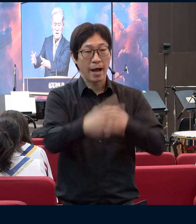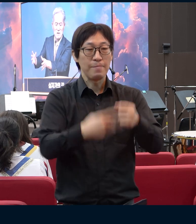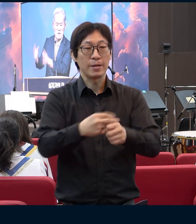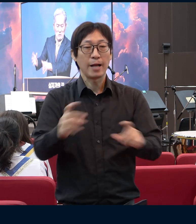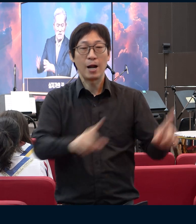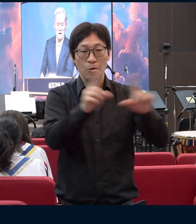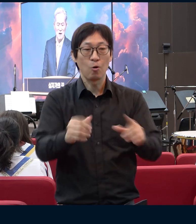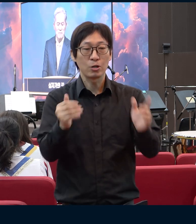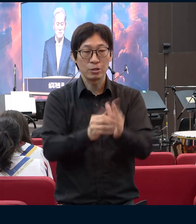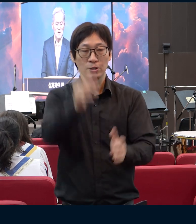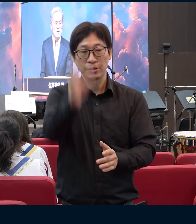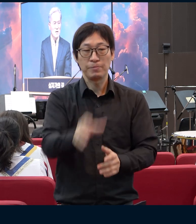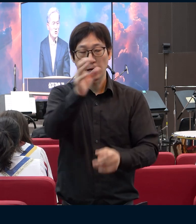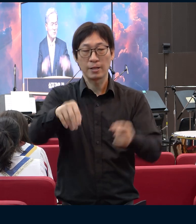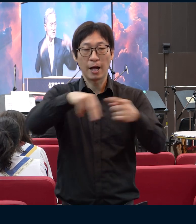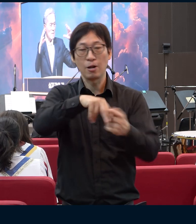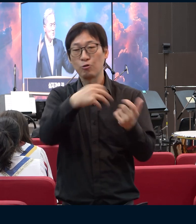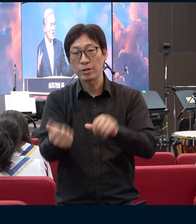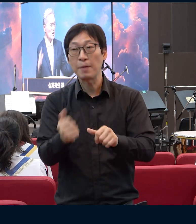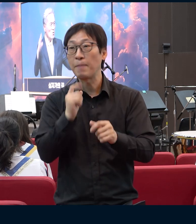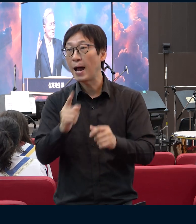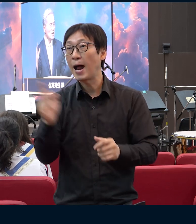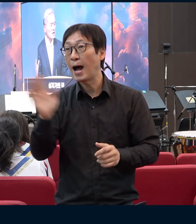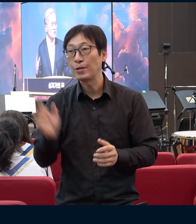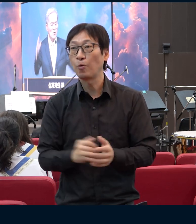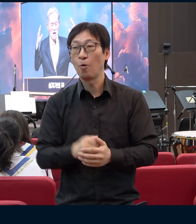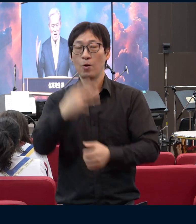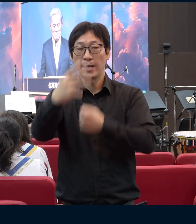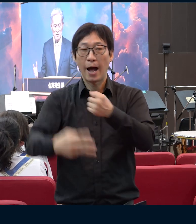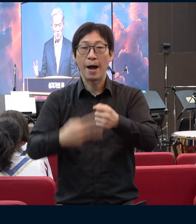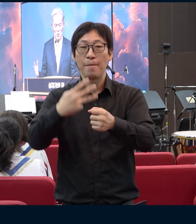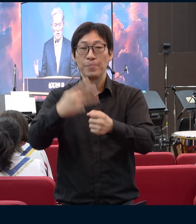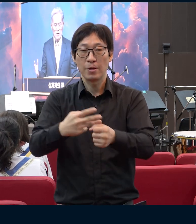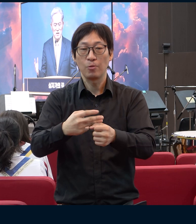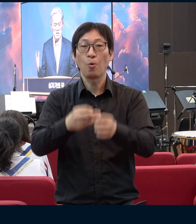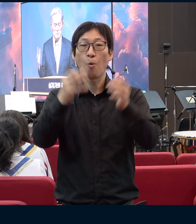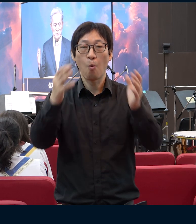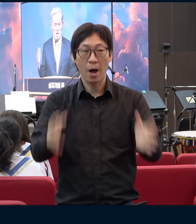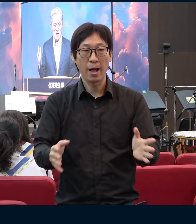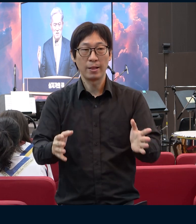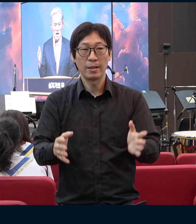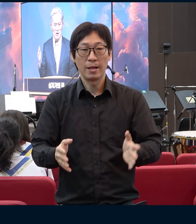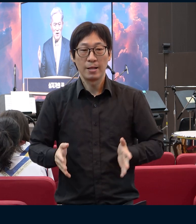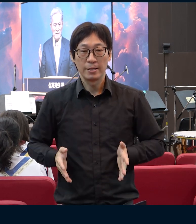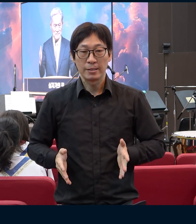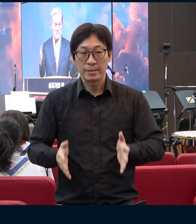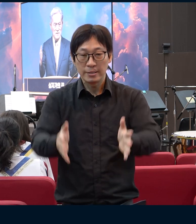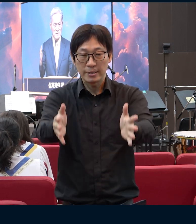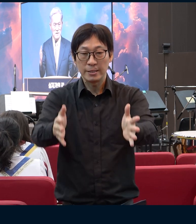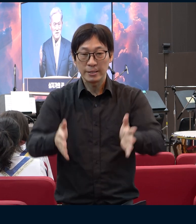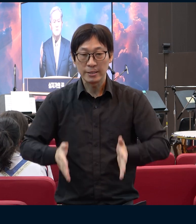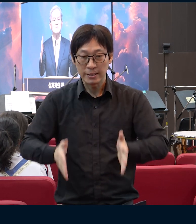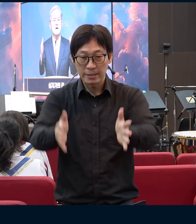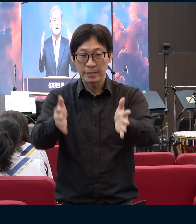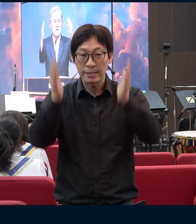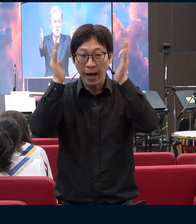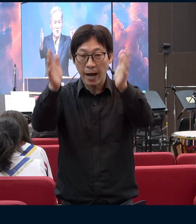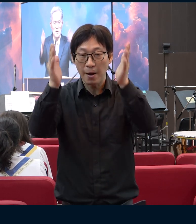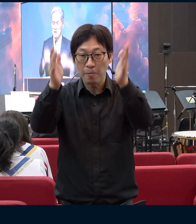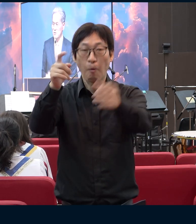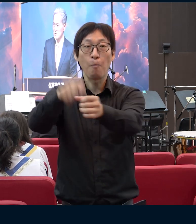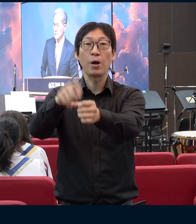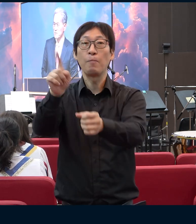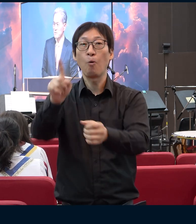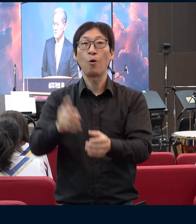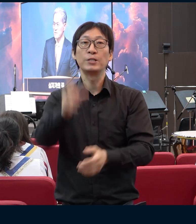십자가다. 그러니까 예수님의 3년간의 공생애는요, 한마디로 십자가를 향하여 간 십자가의